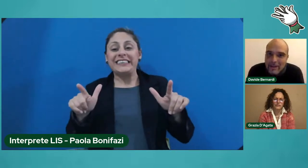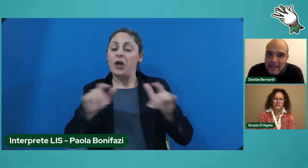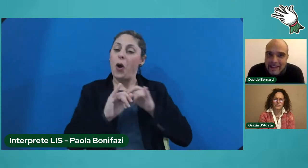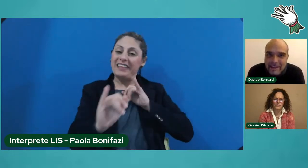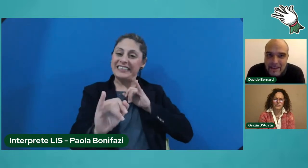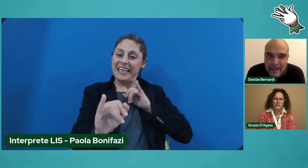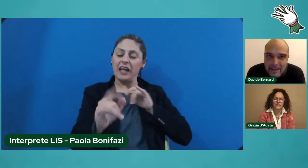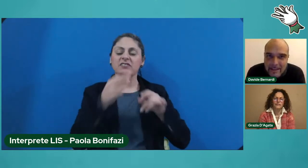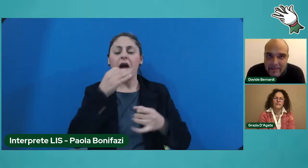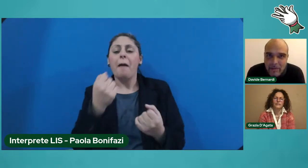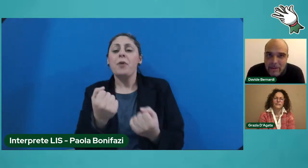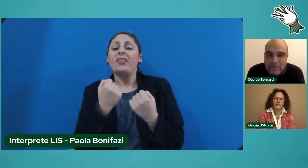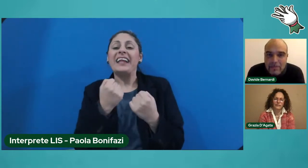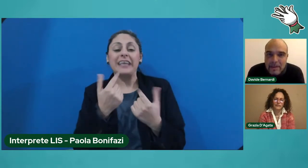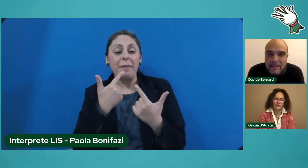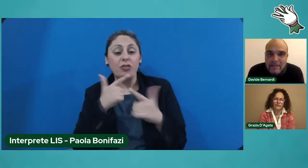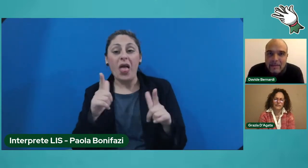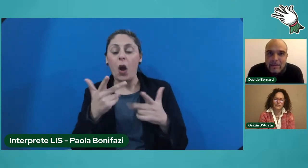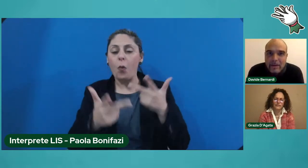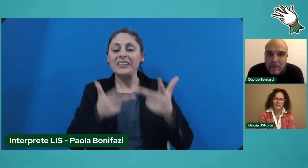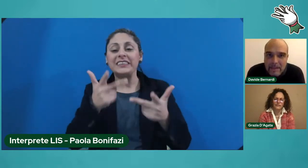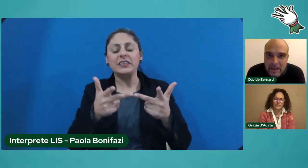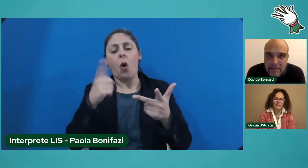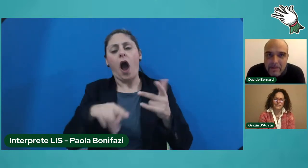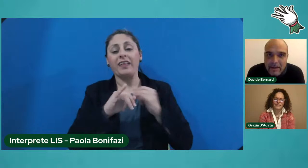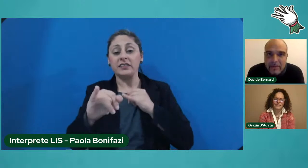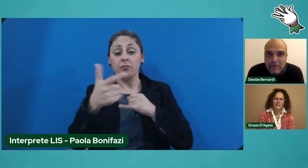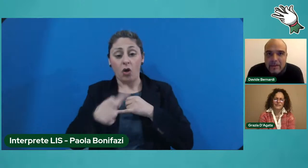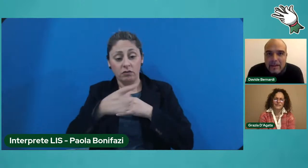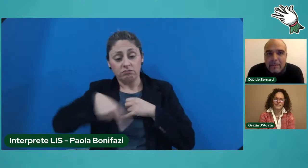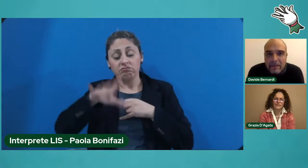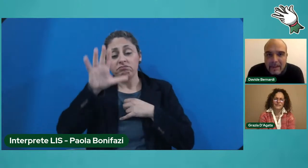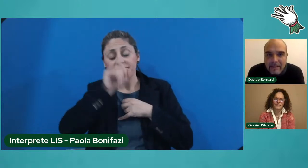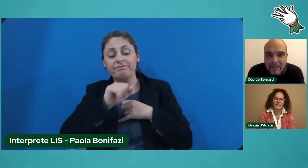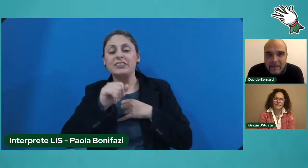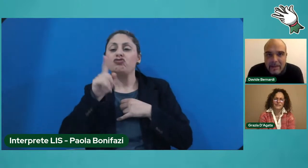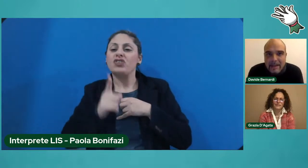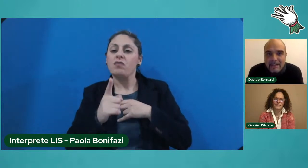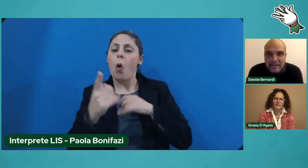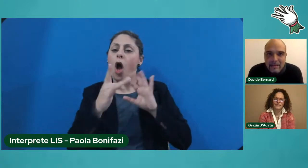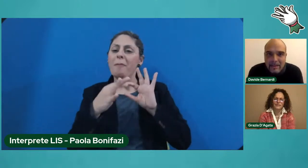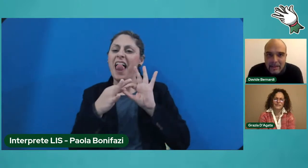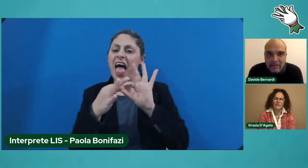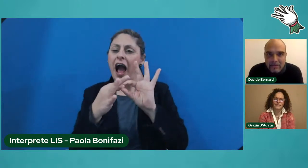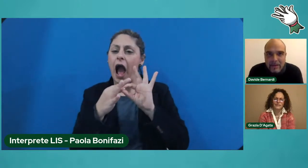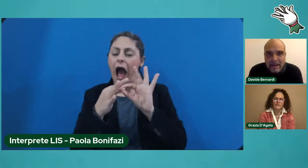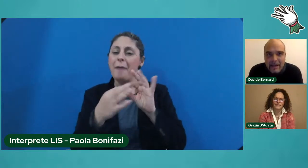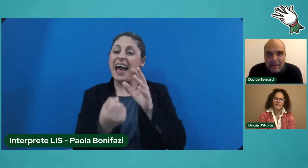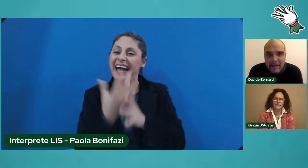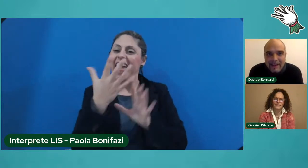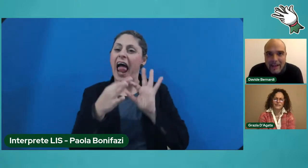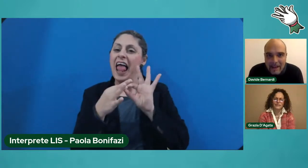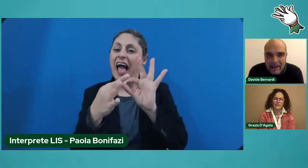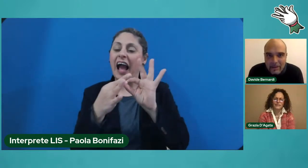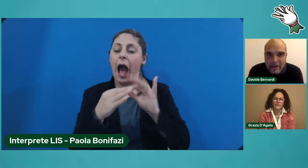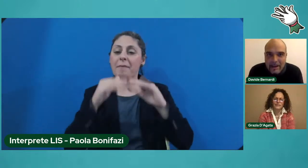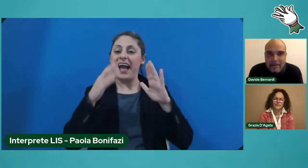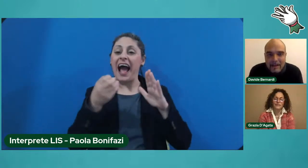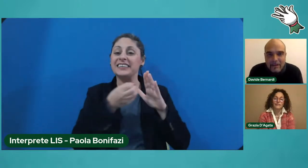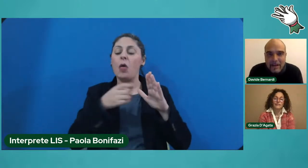potenziamento linguistico. Abbiamo capito quanto è importante per i ragazzi mantenere un legame e creare anche un legame con la Casa delle Luci anche a distanza.